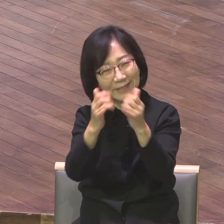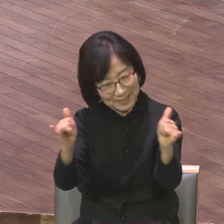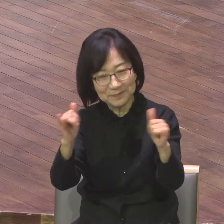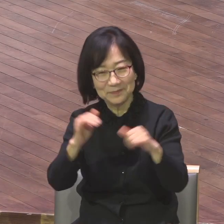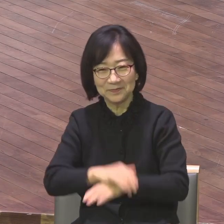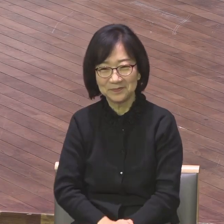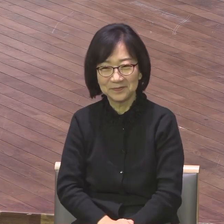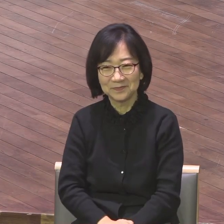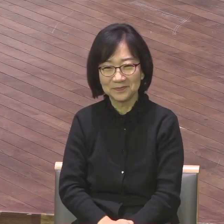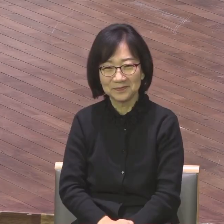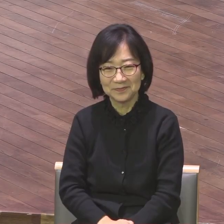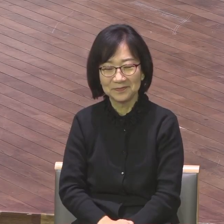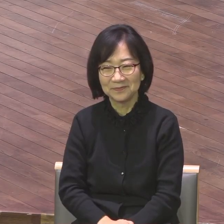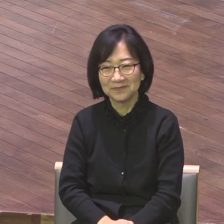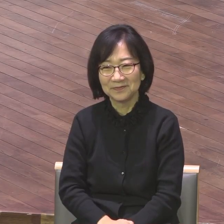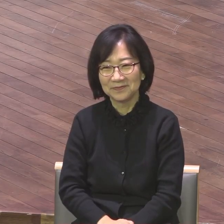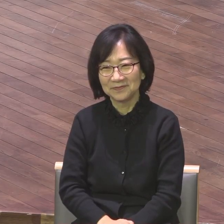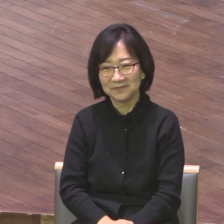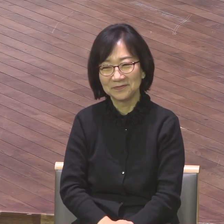피조물입니다.